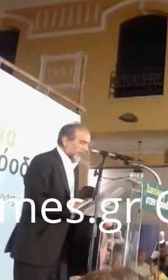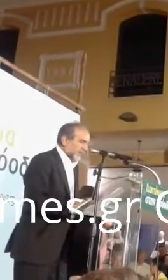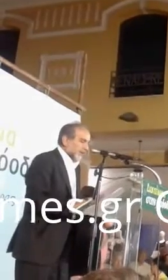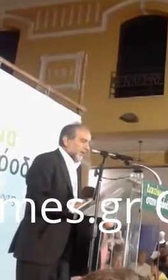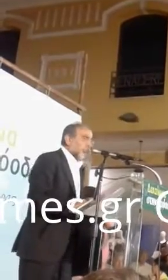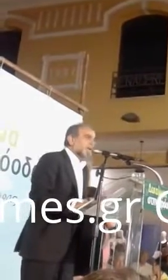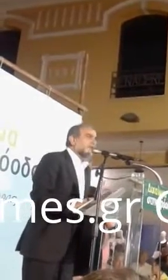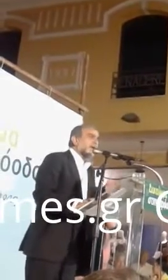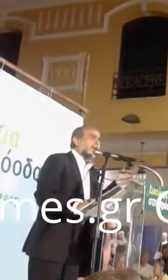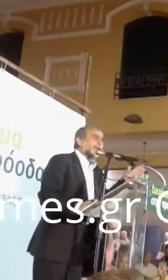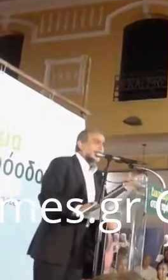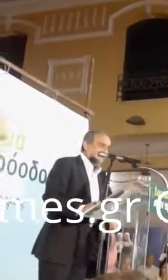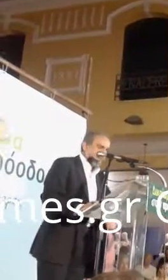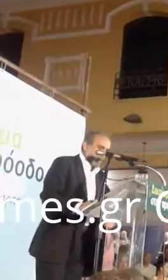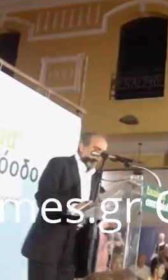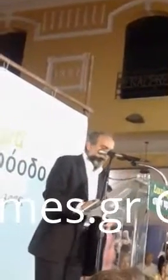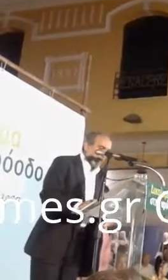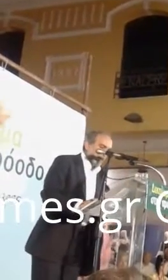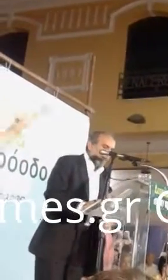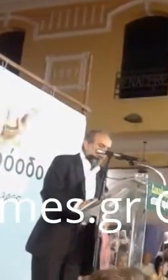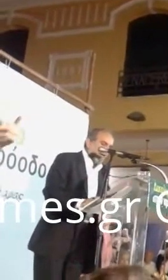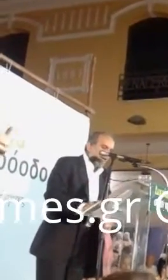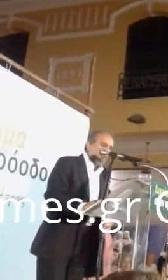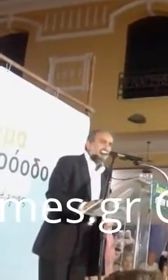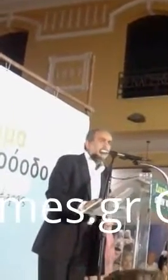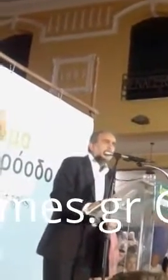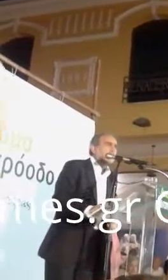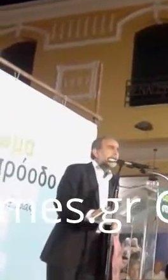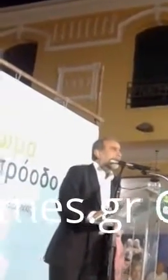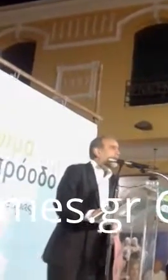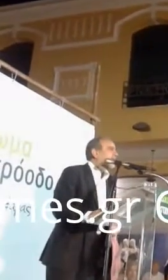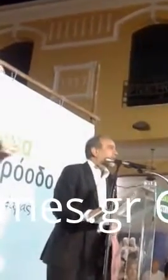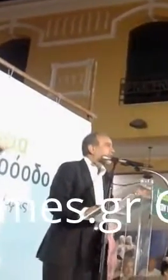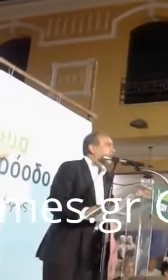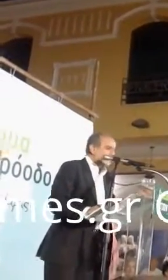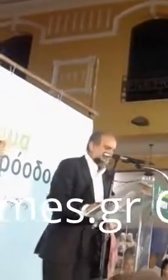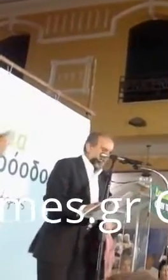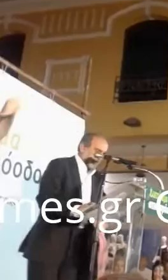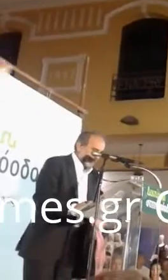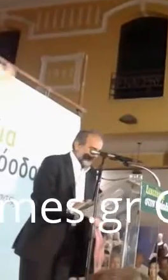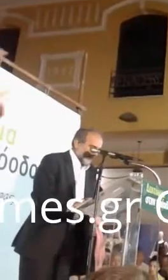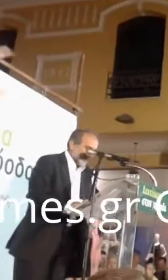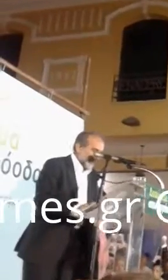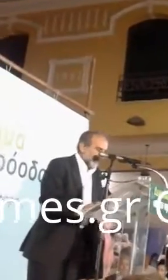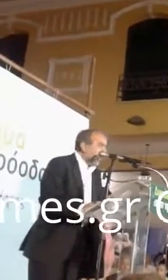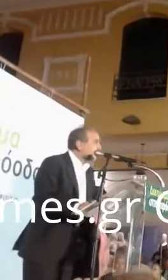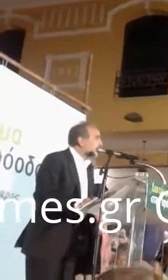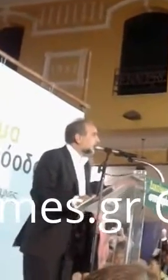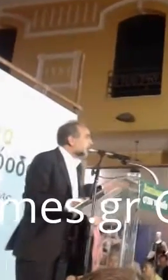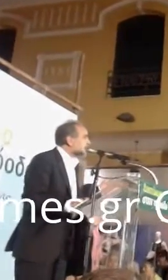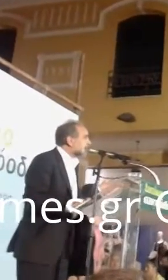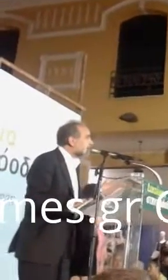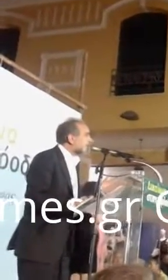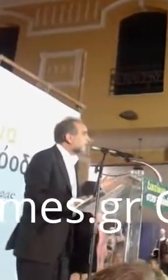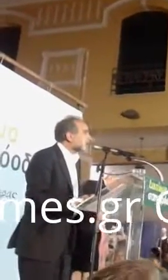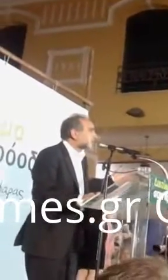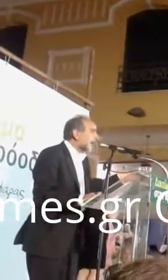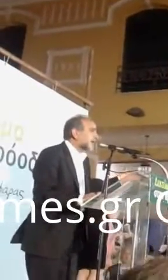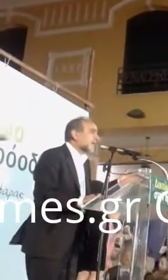δεσμεύσεις. Όλοι μου έλεγαν να μην μπλέξω και να καταγγείλω την κυβέρνηση. Αυτό θα